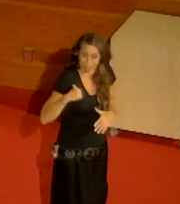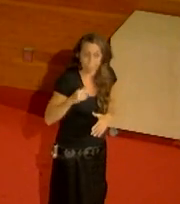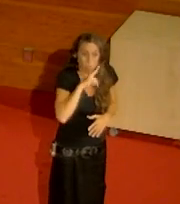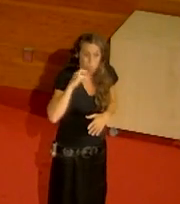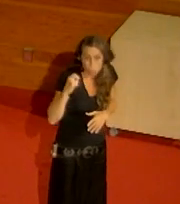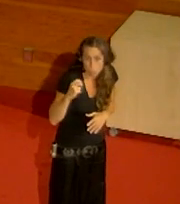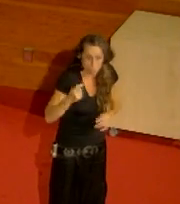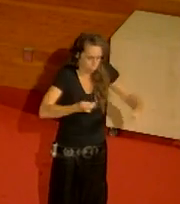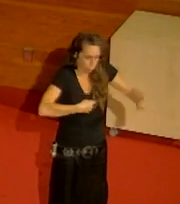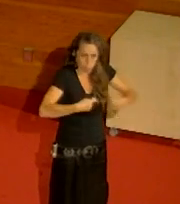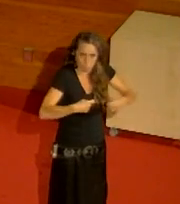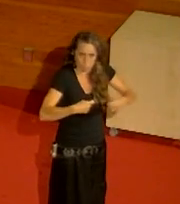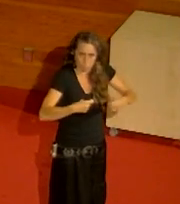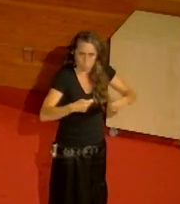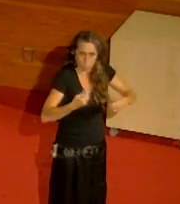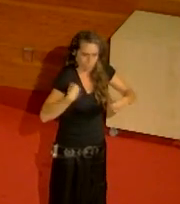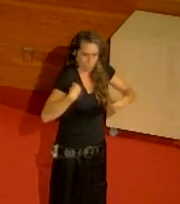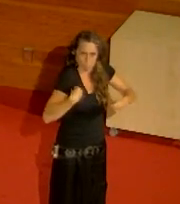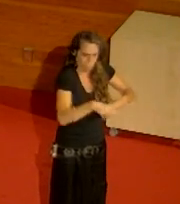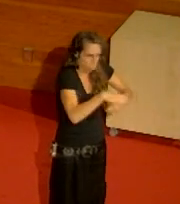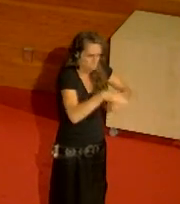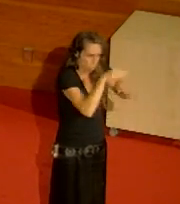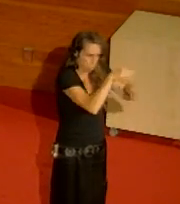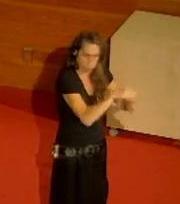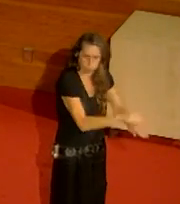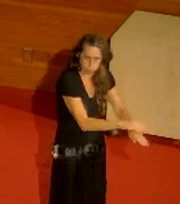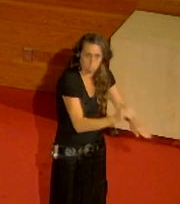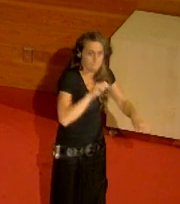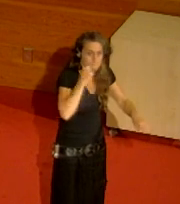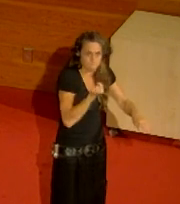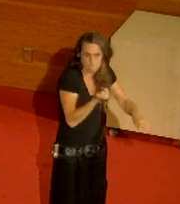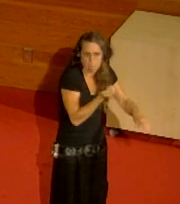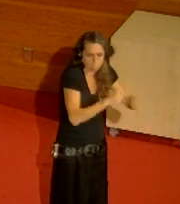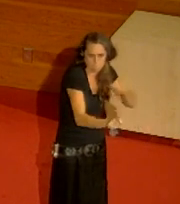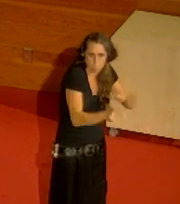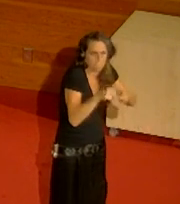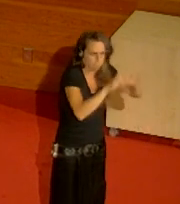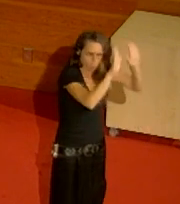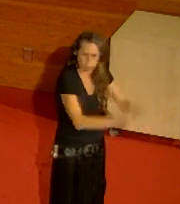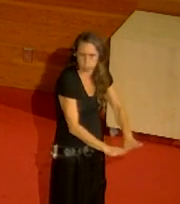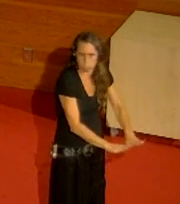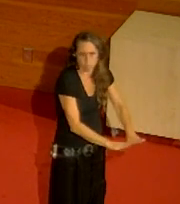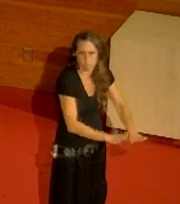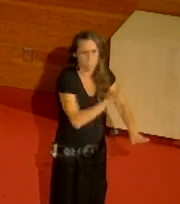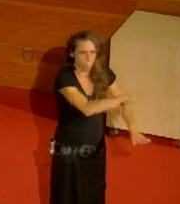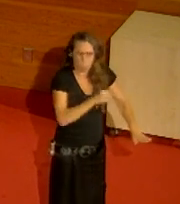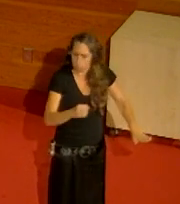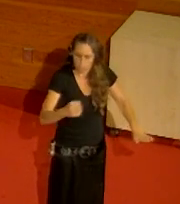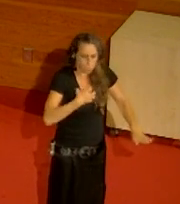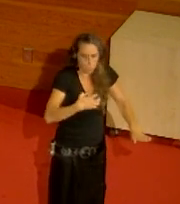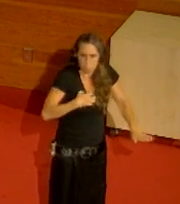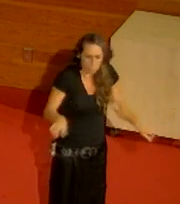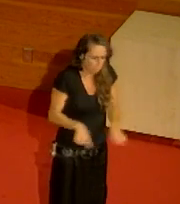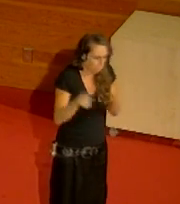se pone una cortina en las estanterías donde donde se venden esos productos entonces nadie lo puede comprar independientemente de que sea judío no